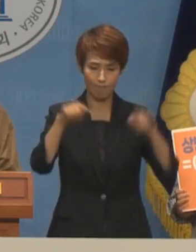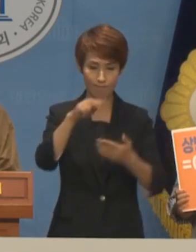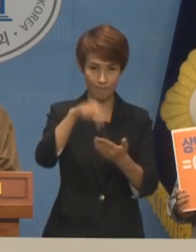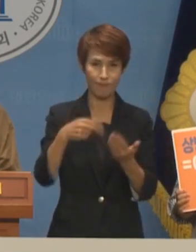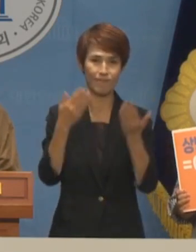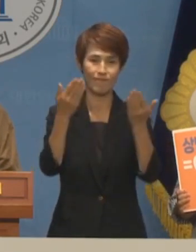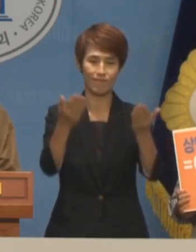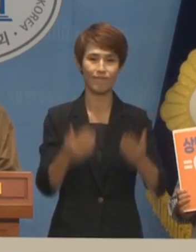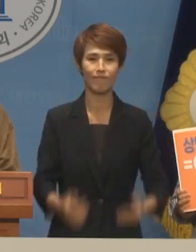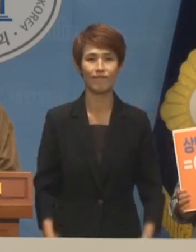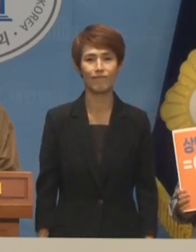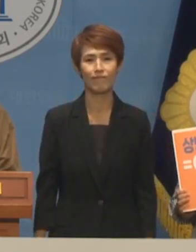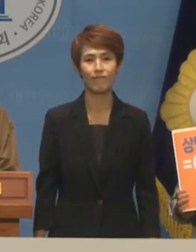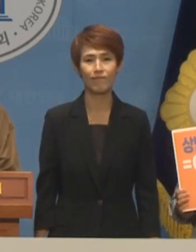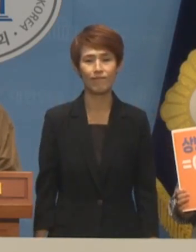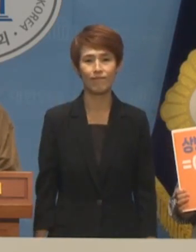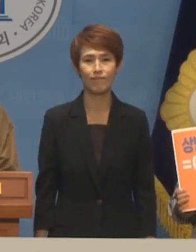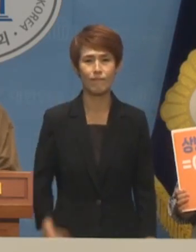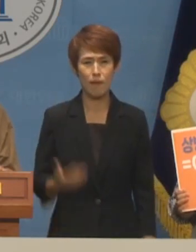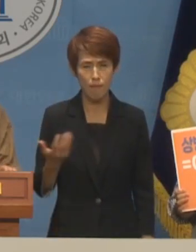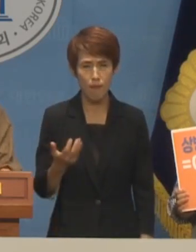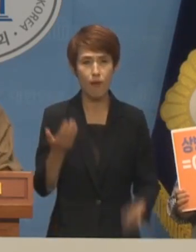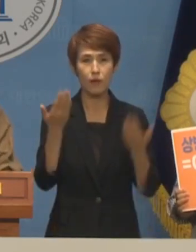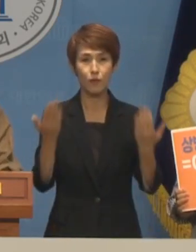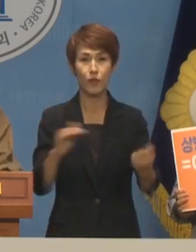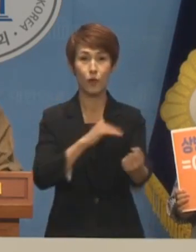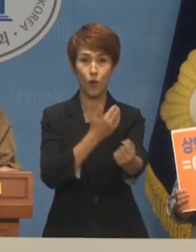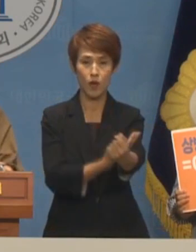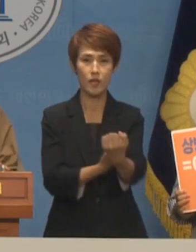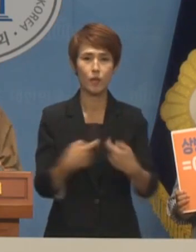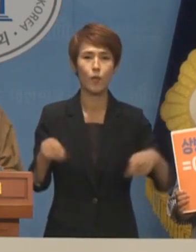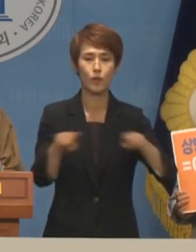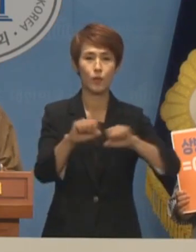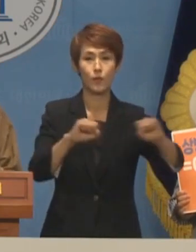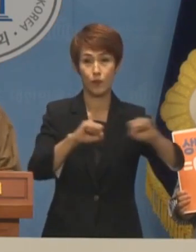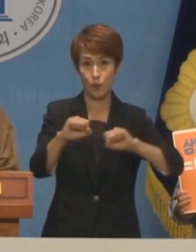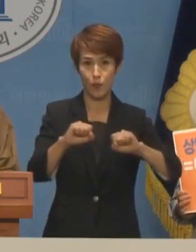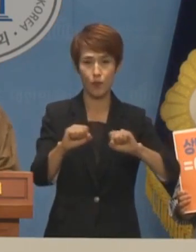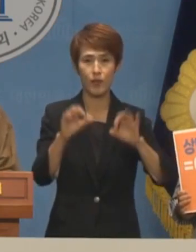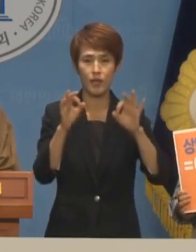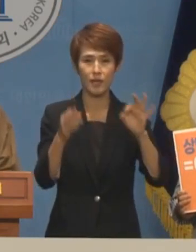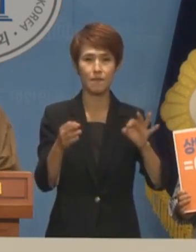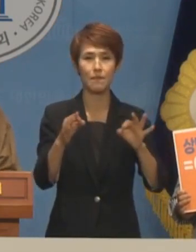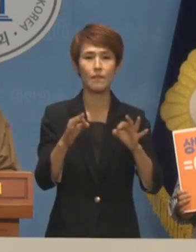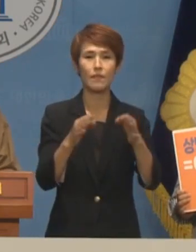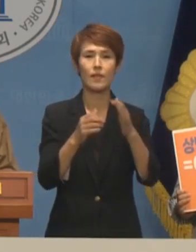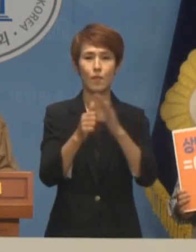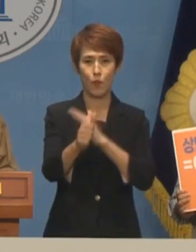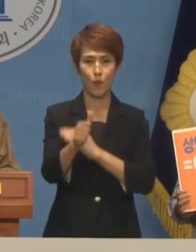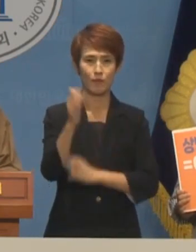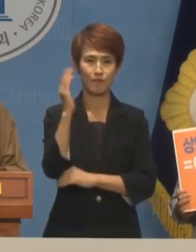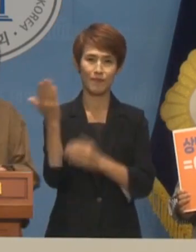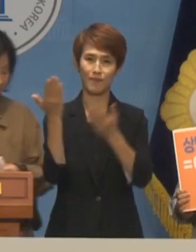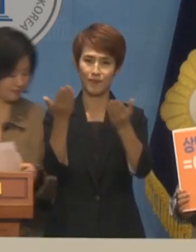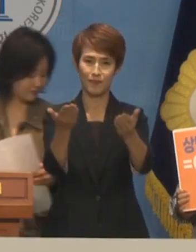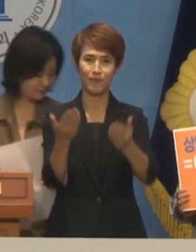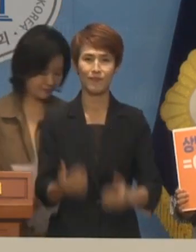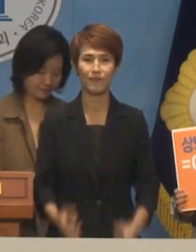진행하도록 하겠습니다. 먼저 아프면 쉴 권리 공동행동의 김흥수 공동대표님